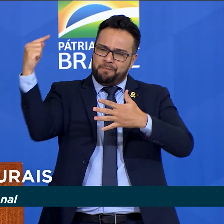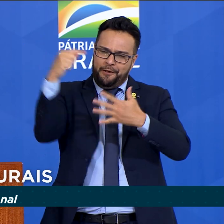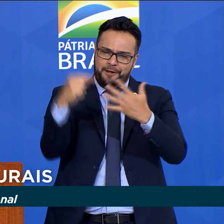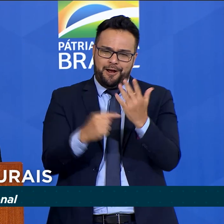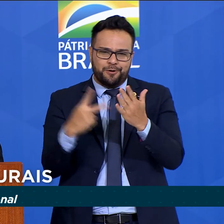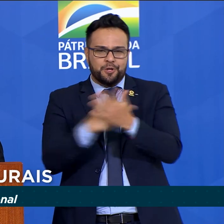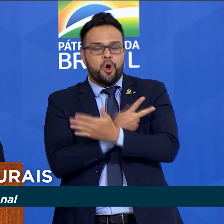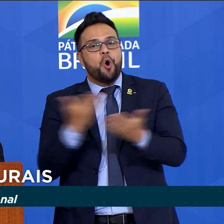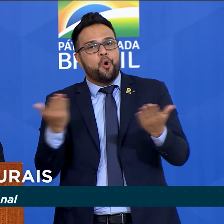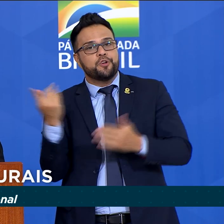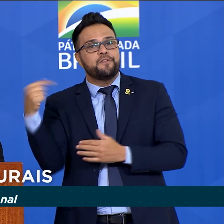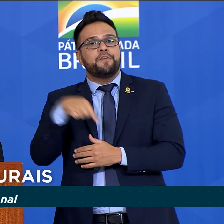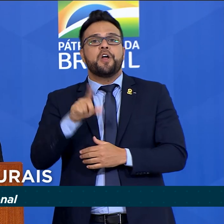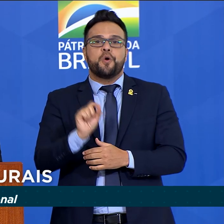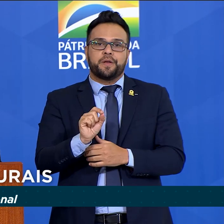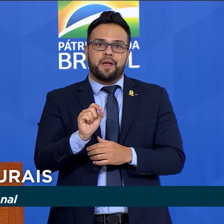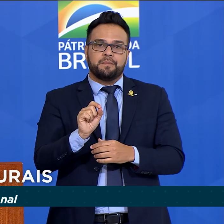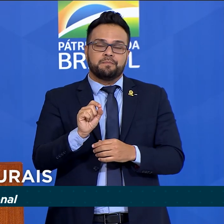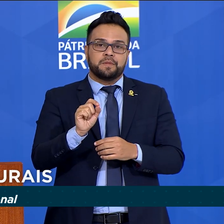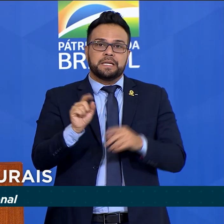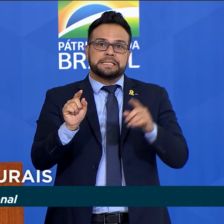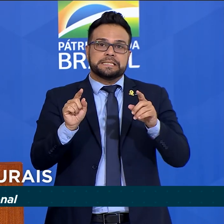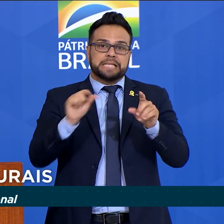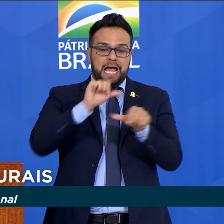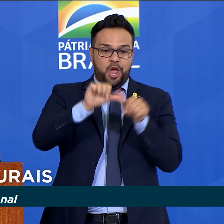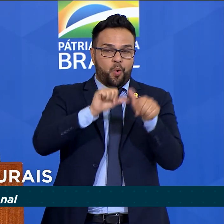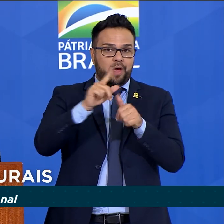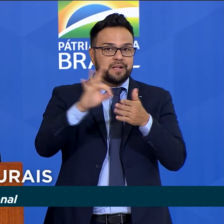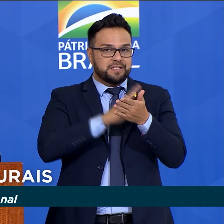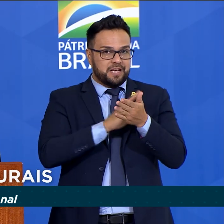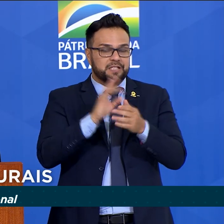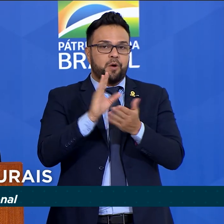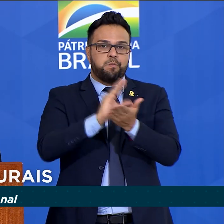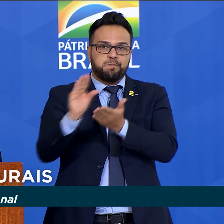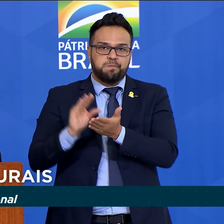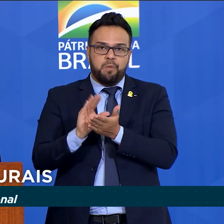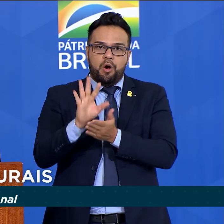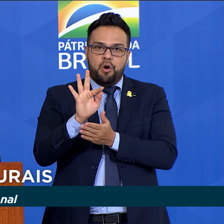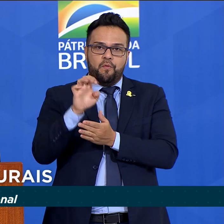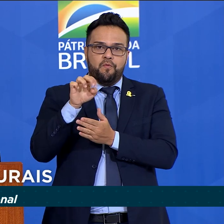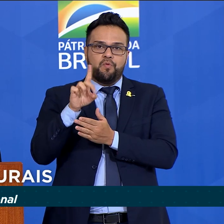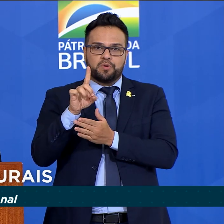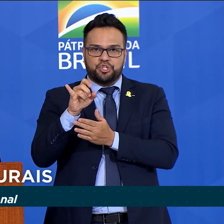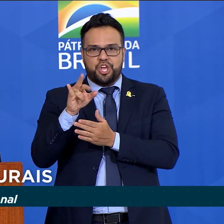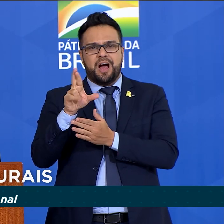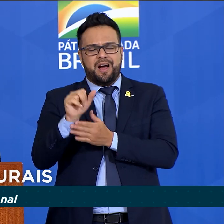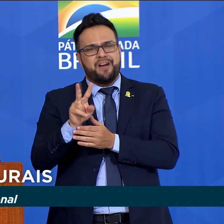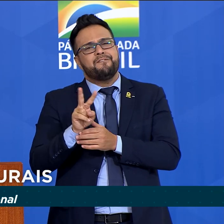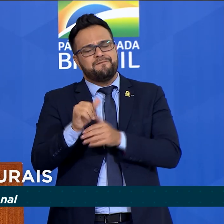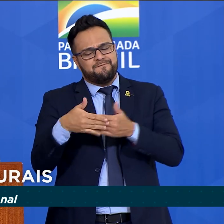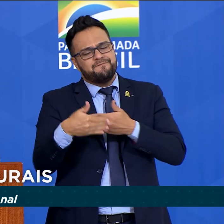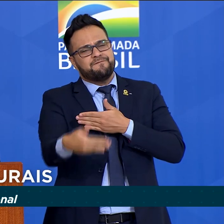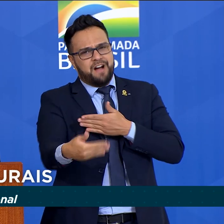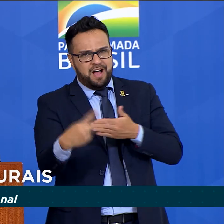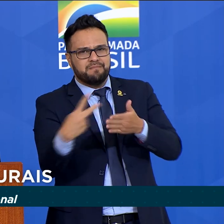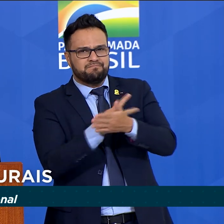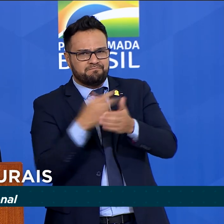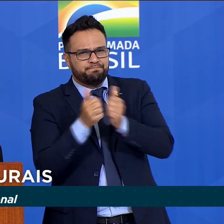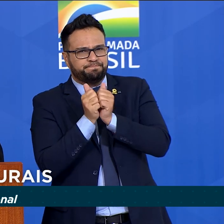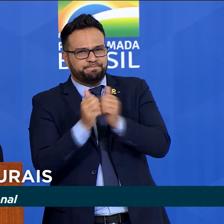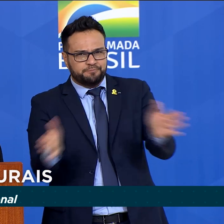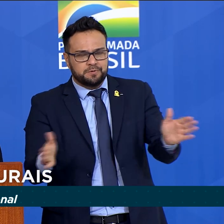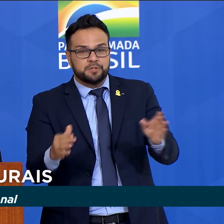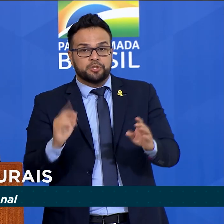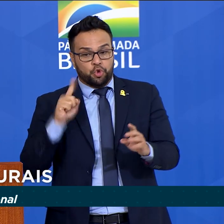aqui falar sobre regularização fundiária, não aconteceu ainda, mas vai acontecer. 4 módulos nós vamos fazer acontecer, custe